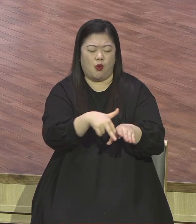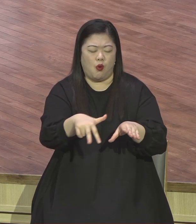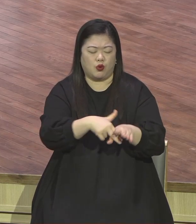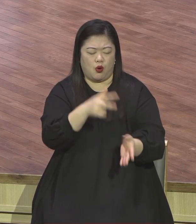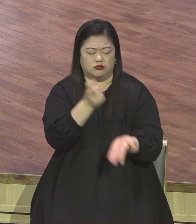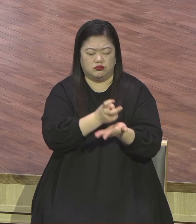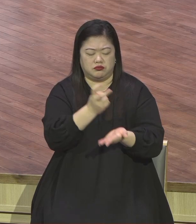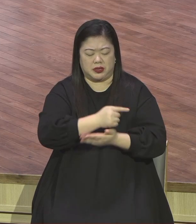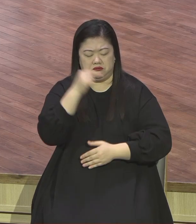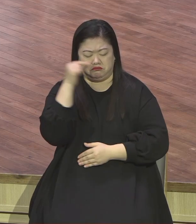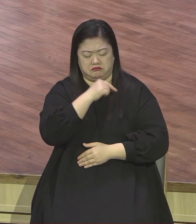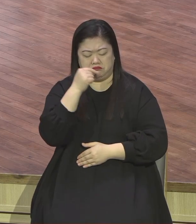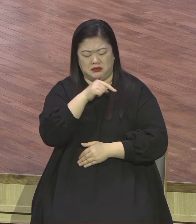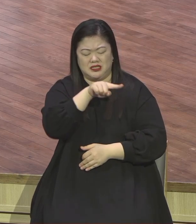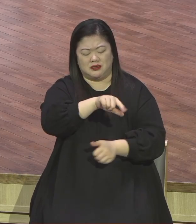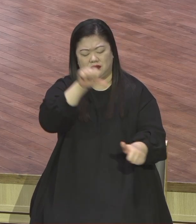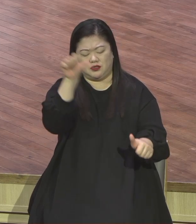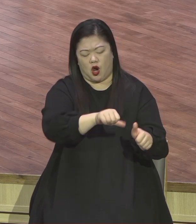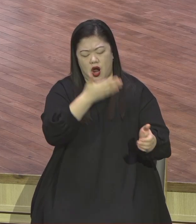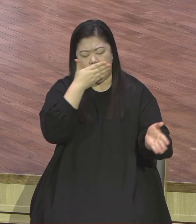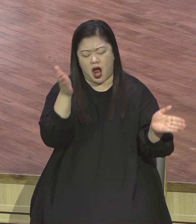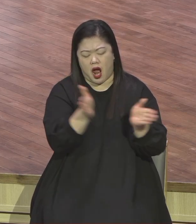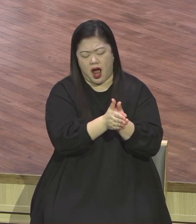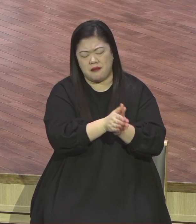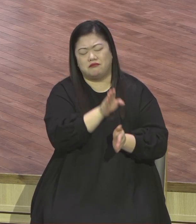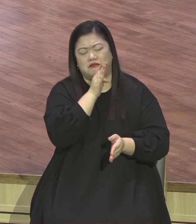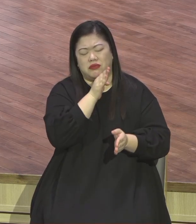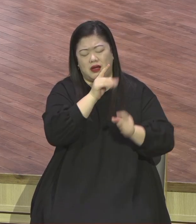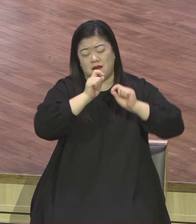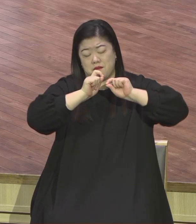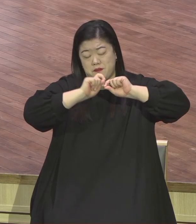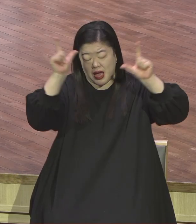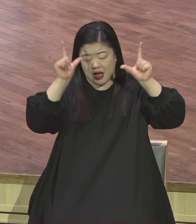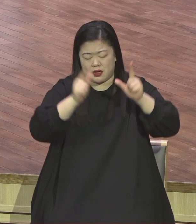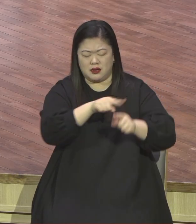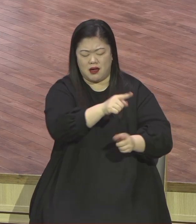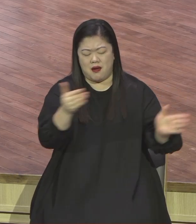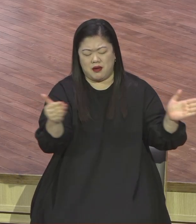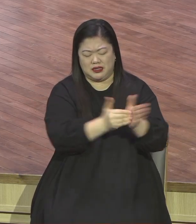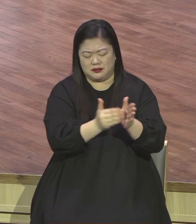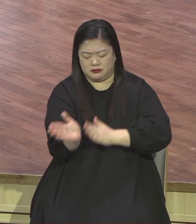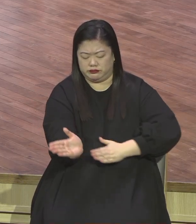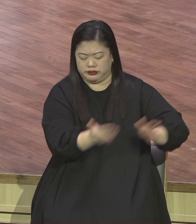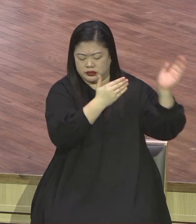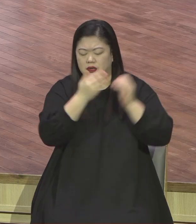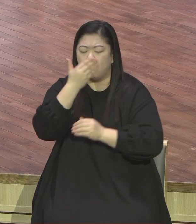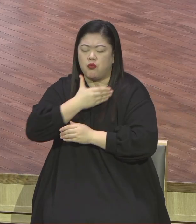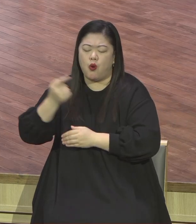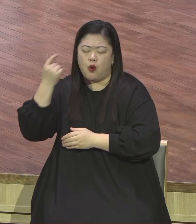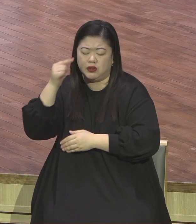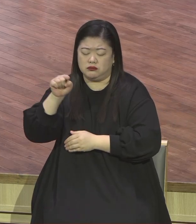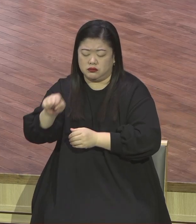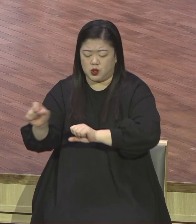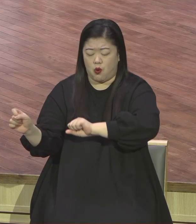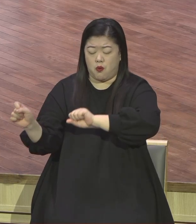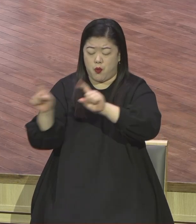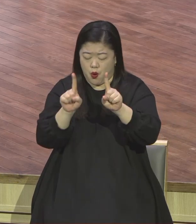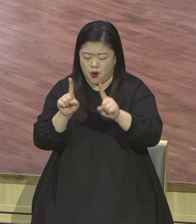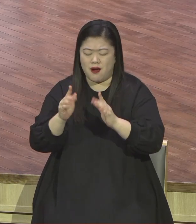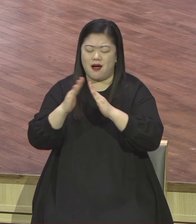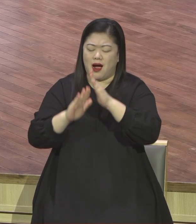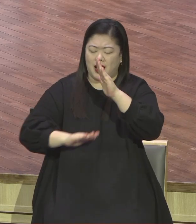큰가를 깨닫고 철저하게 복음의 인생의 축복을 누리는 예언계 모든 성도들 되어서 가정천국